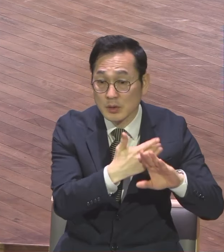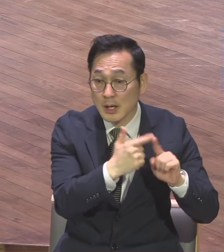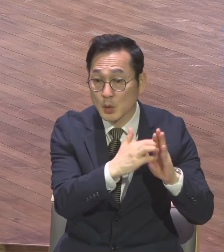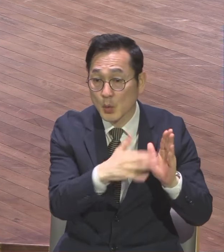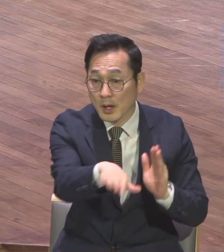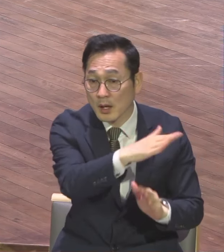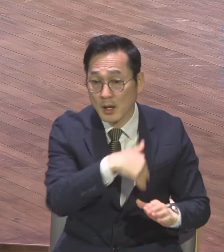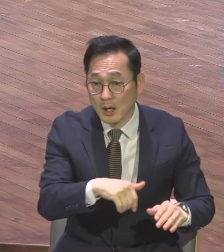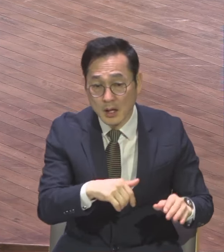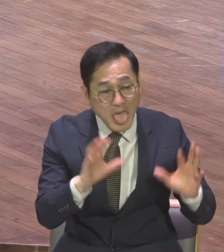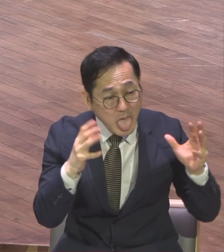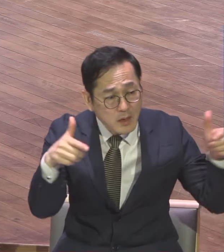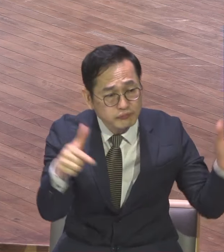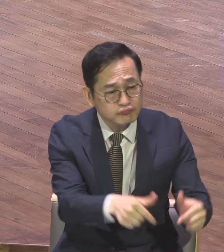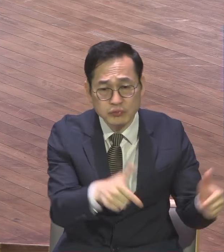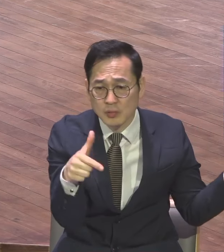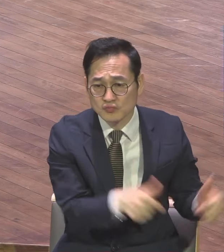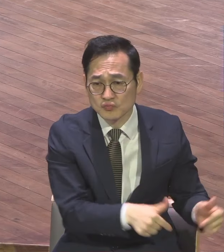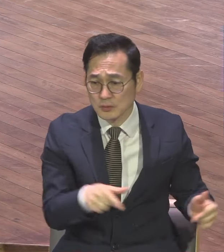엄청 적어졌다네.